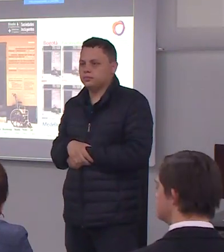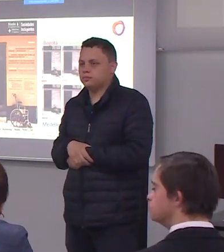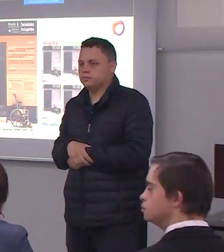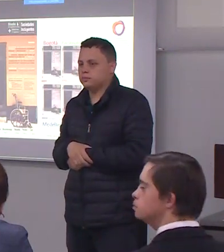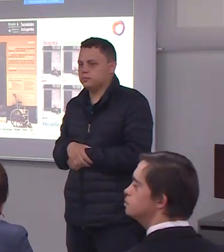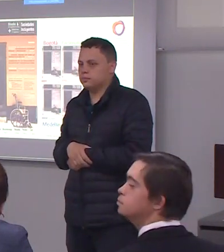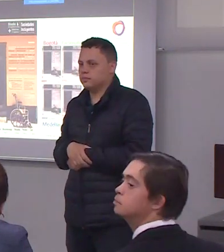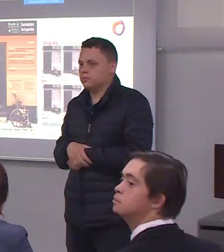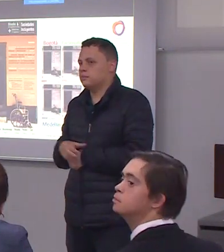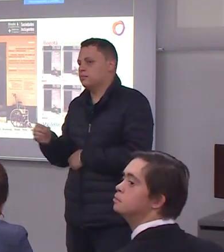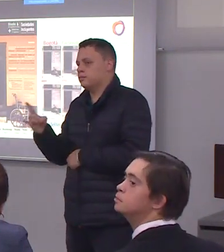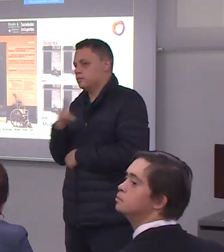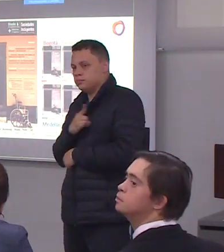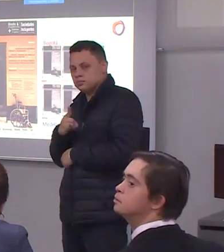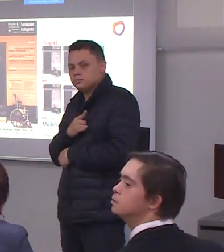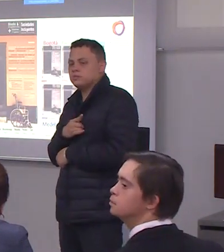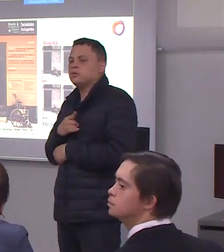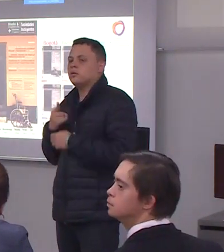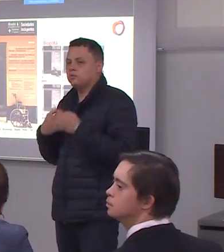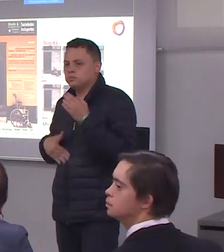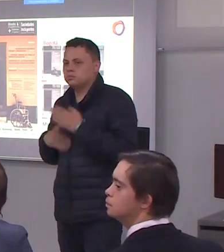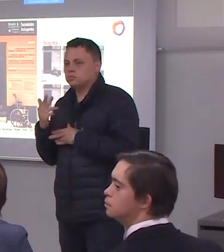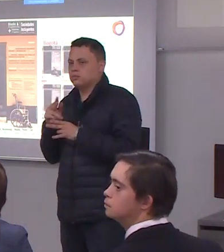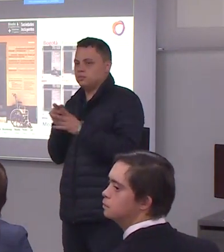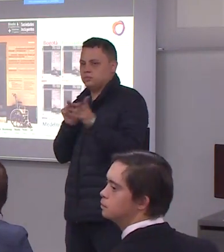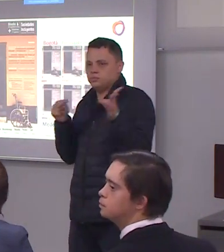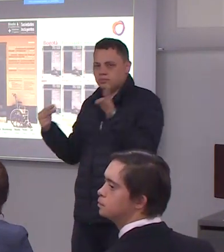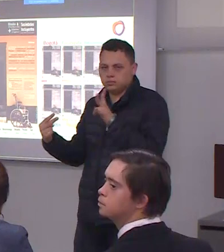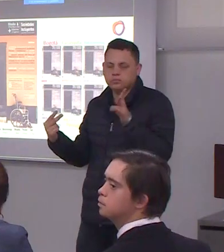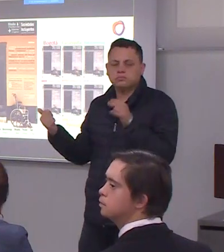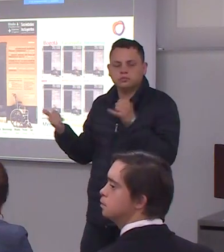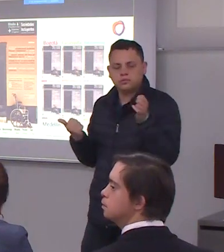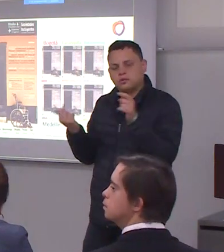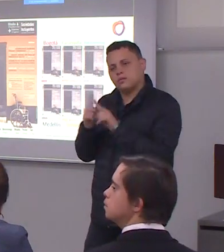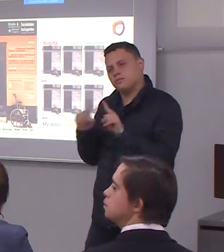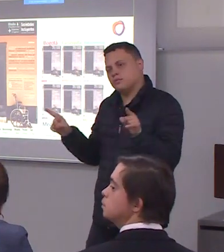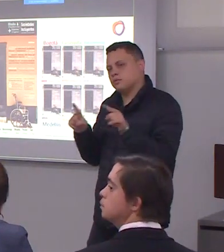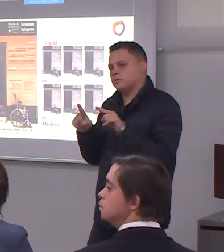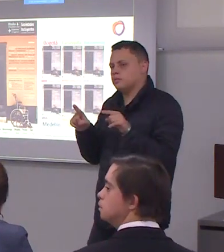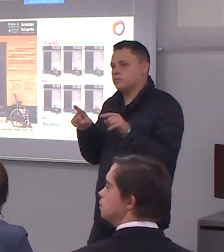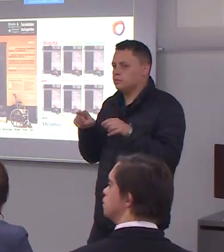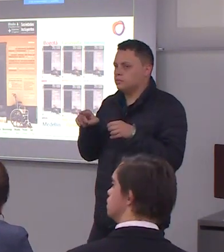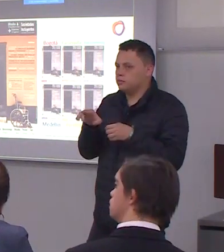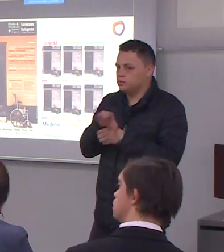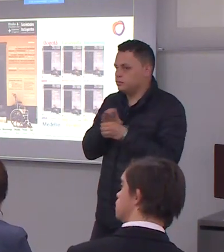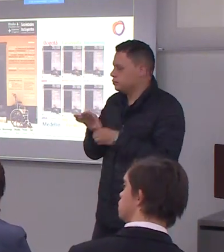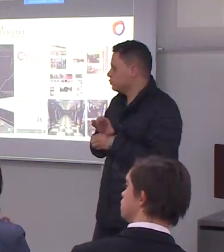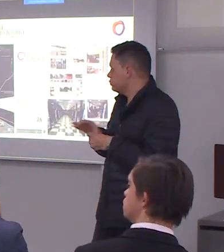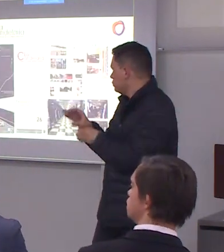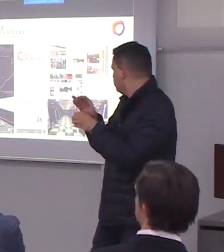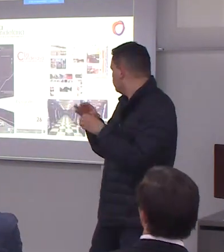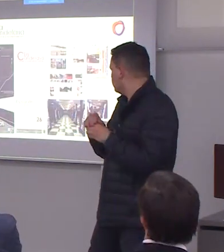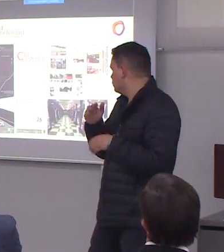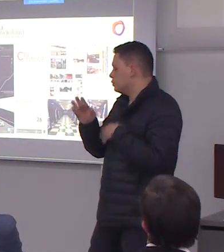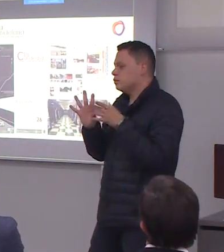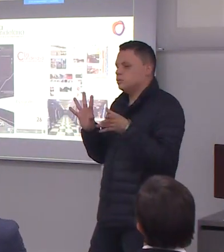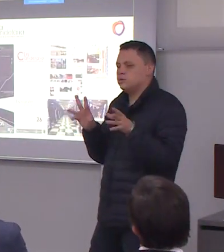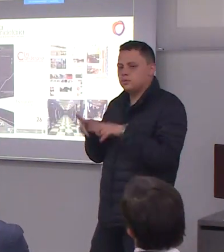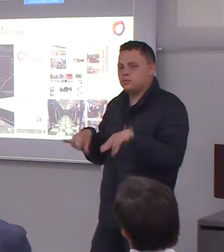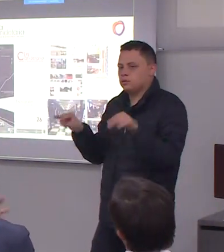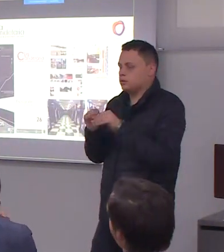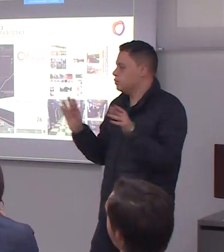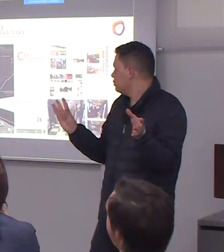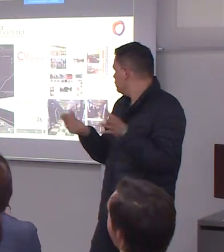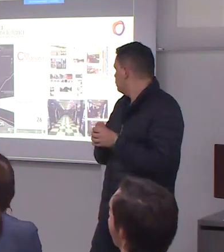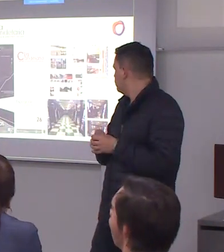hicimos desde la universidad una mirada en diferentes ciudades sobre sociedades incluyentes que deben ser